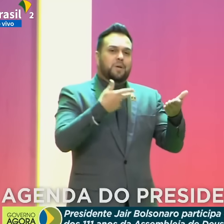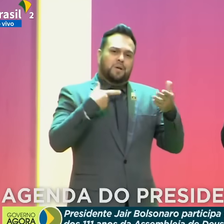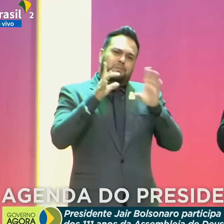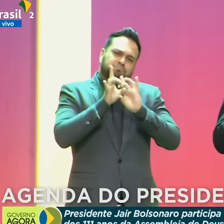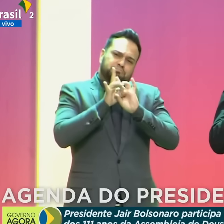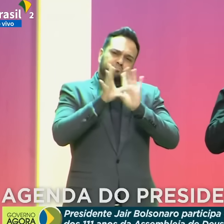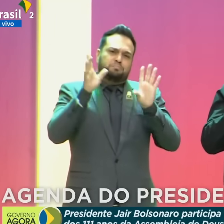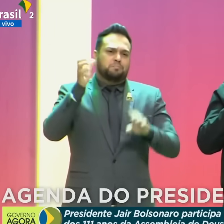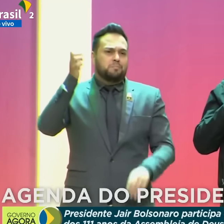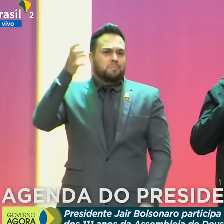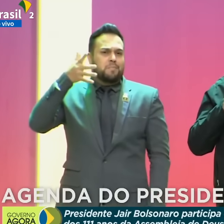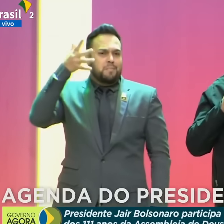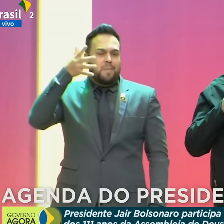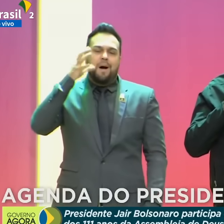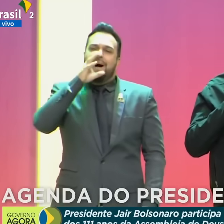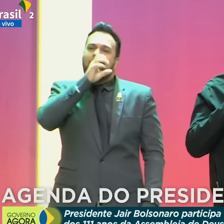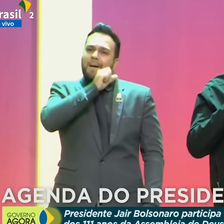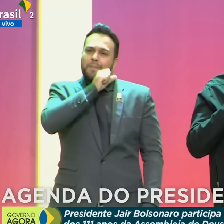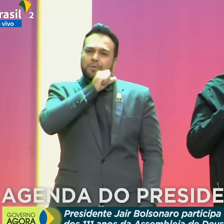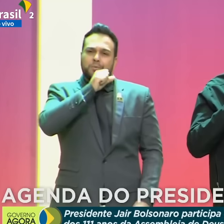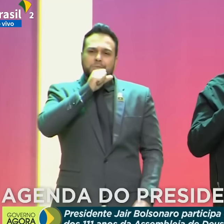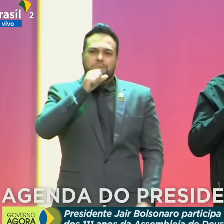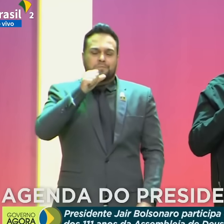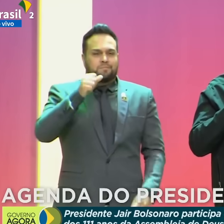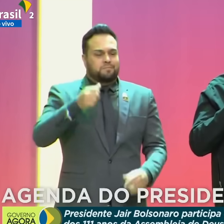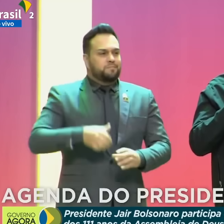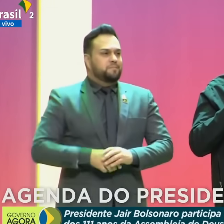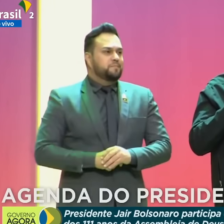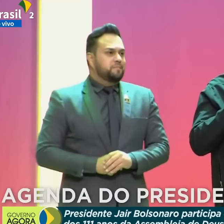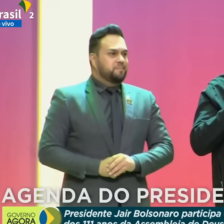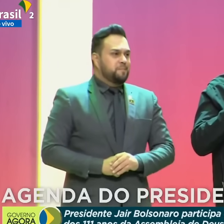permita falar alguns poucos minutos a todos vocês.